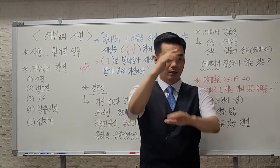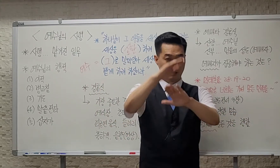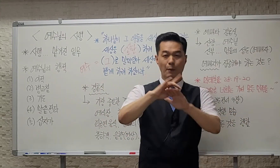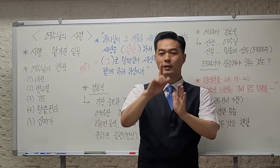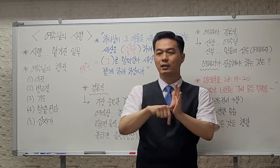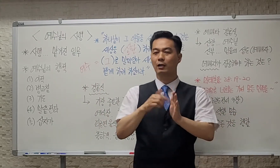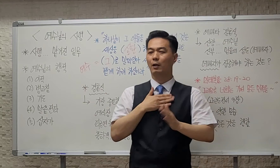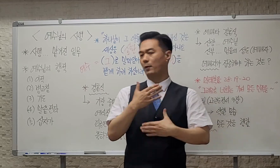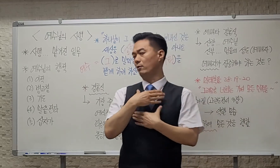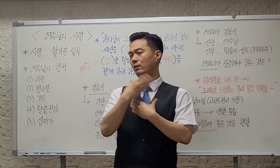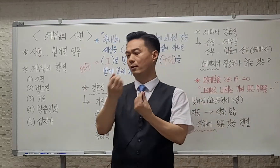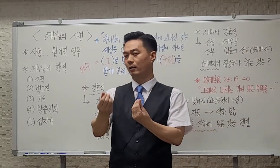예배 시간에는 편안하게.